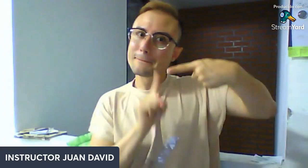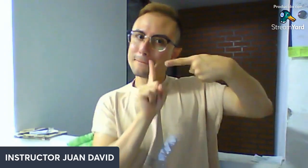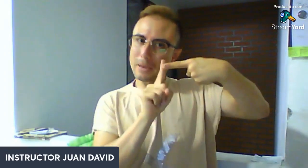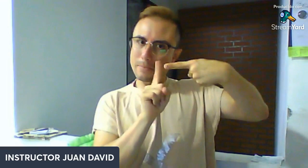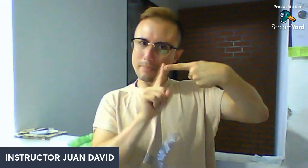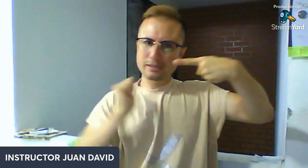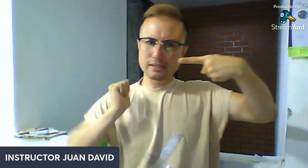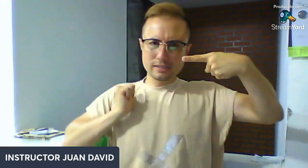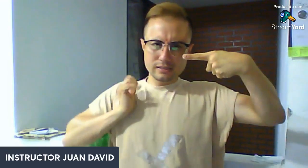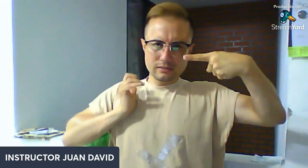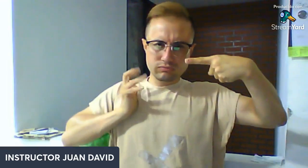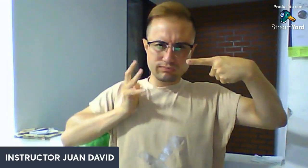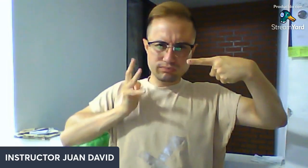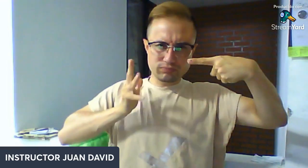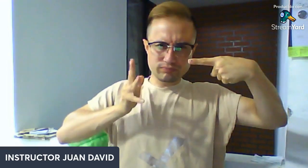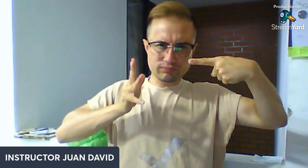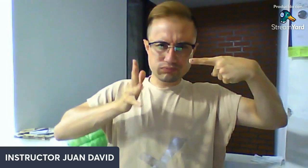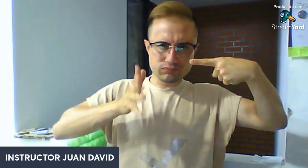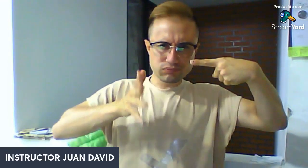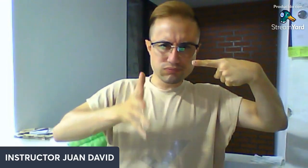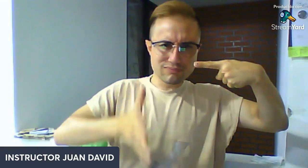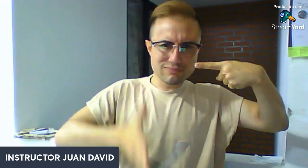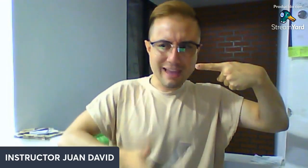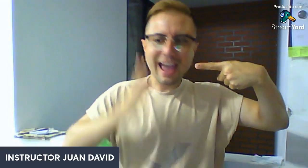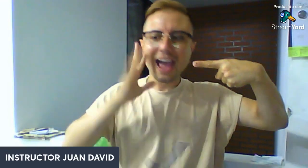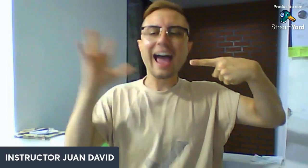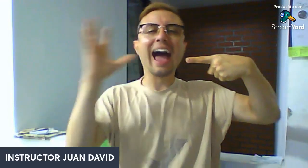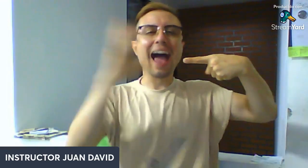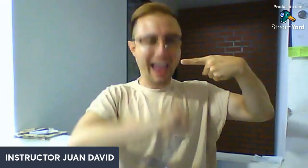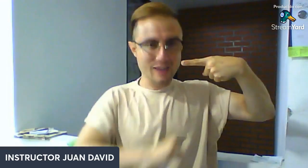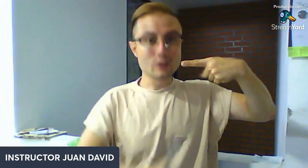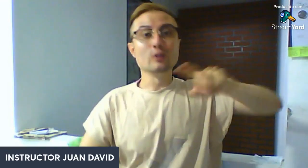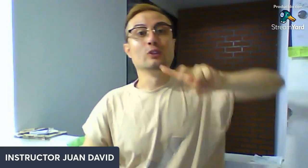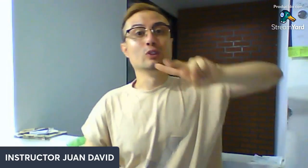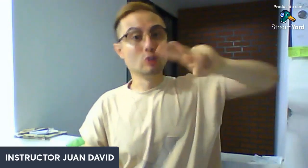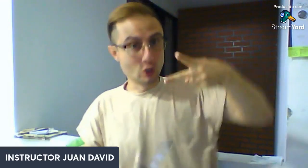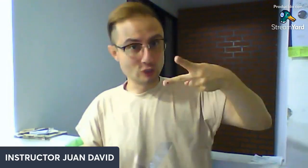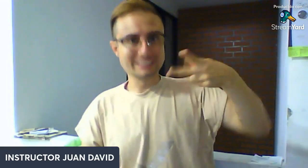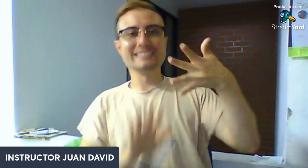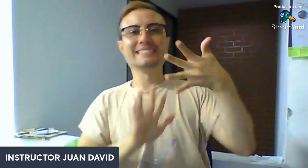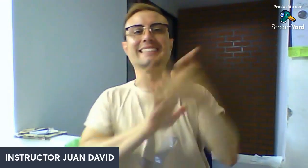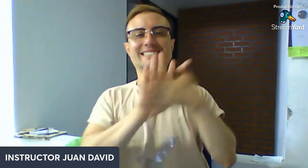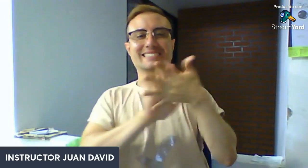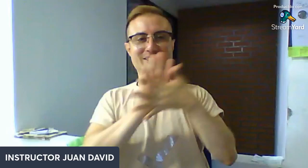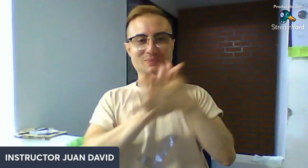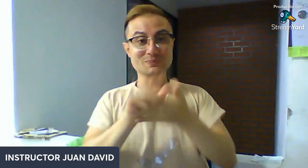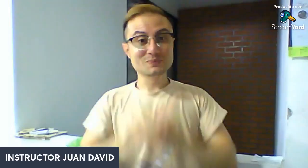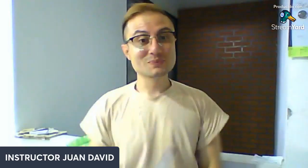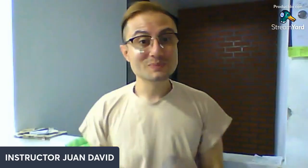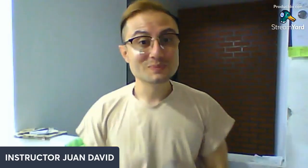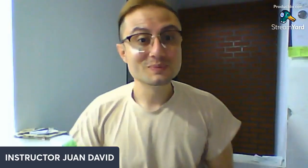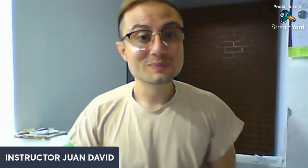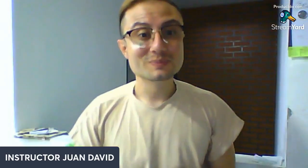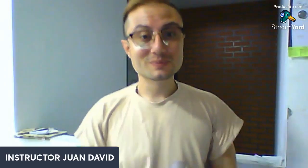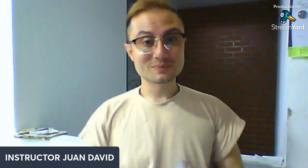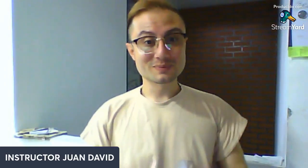Sí, entonces primero hacen la descripción del animal y segundo dicen la seña del